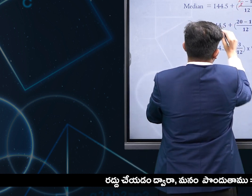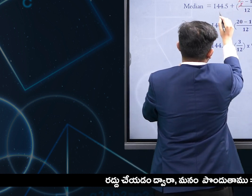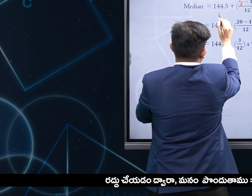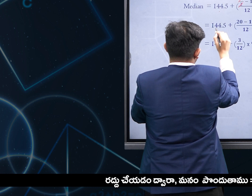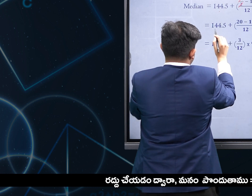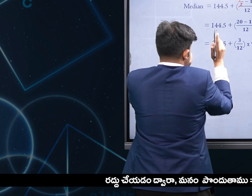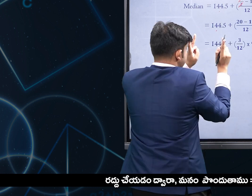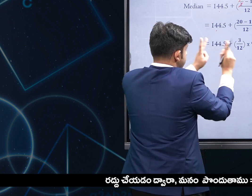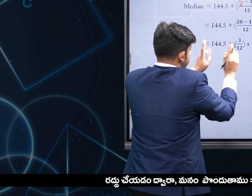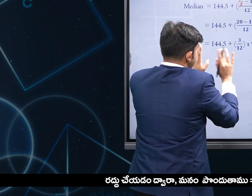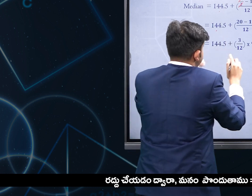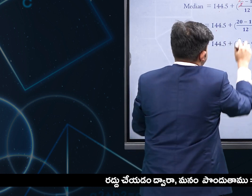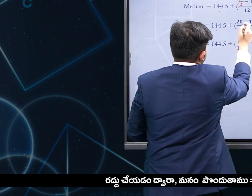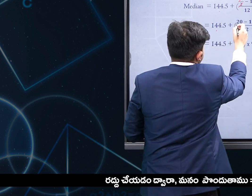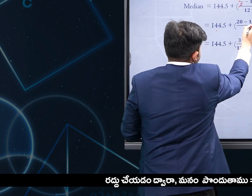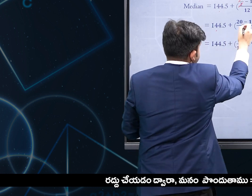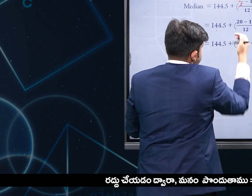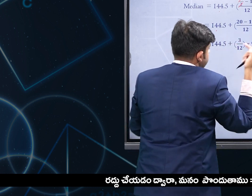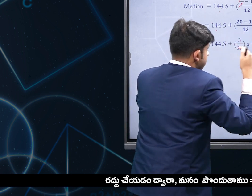17/12 ఇంటూ 9